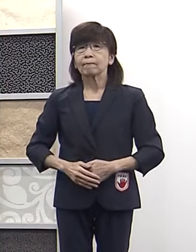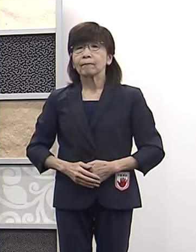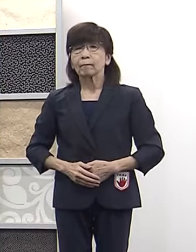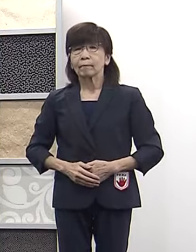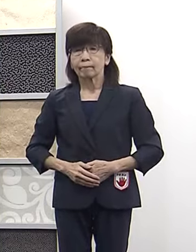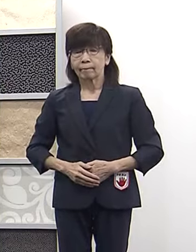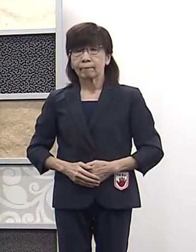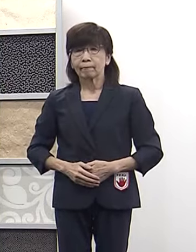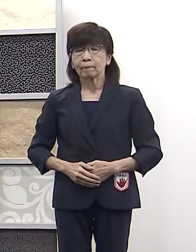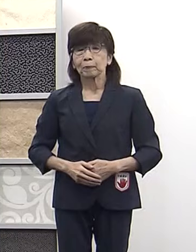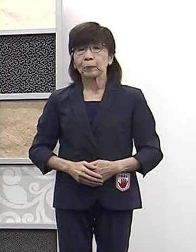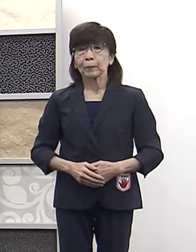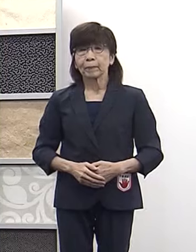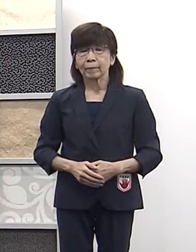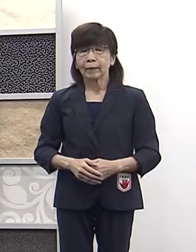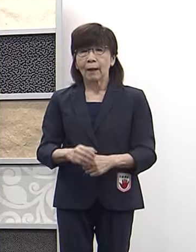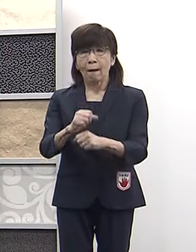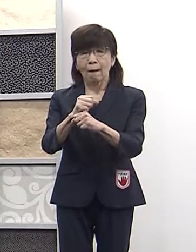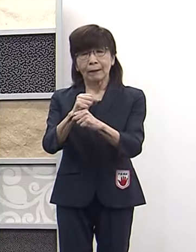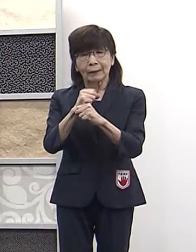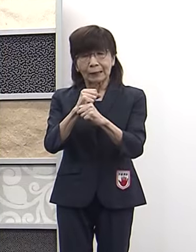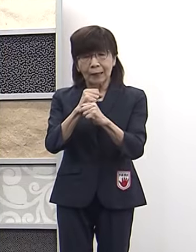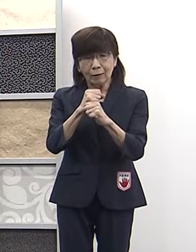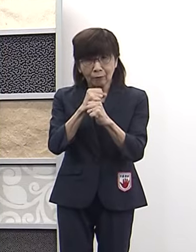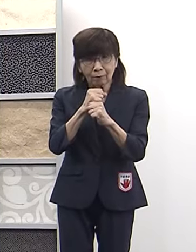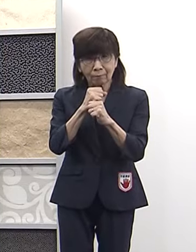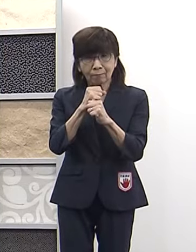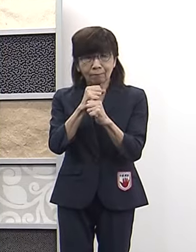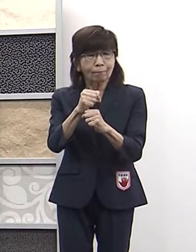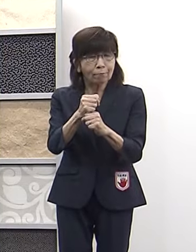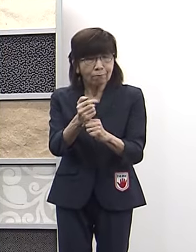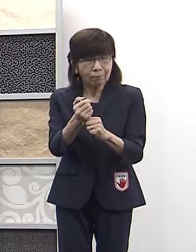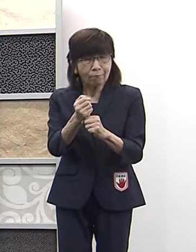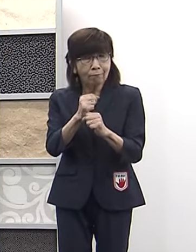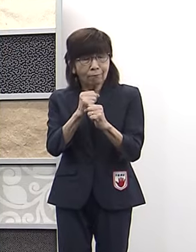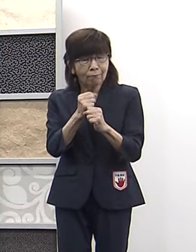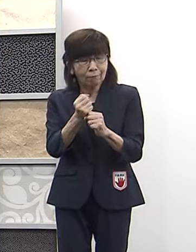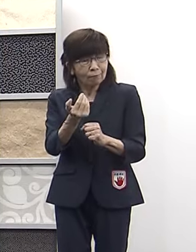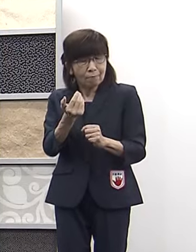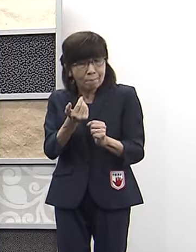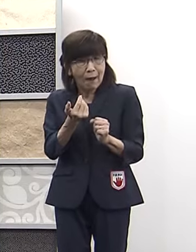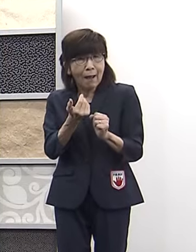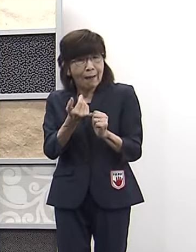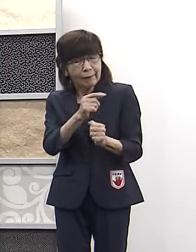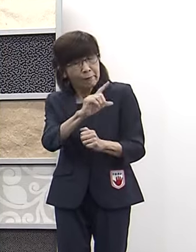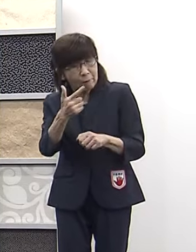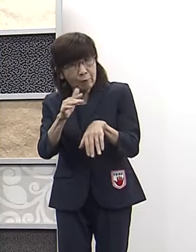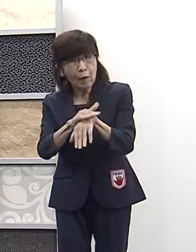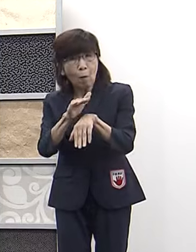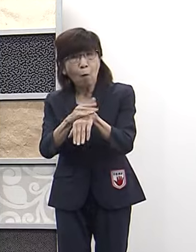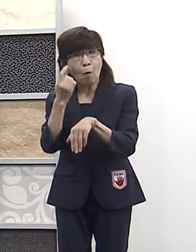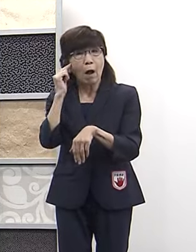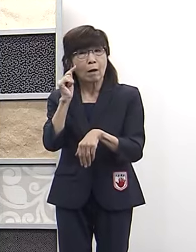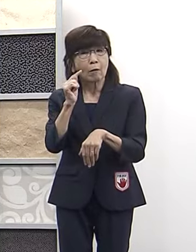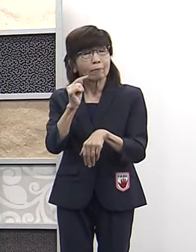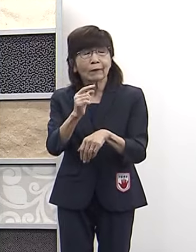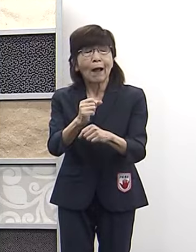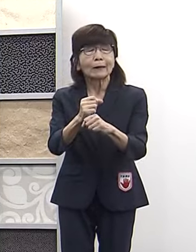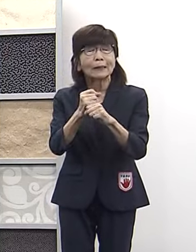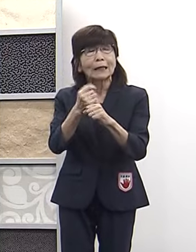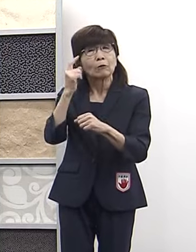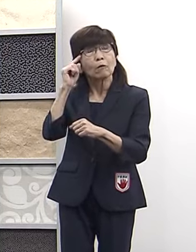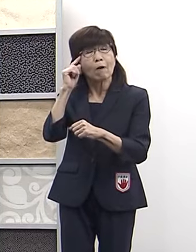本県ではこれまで、自殺を図る方を救う水際対策に加えまして、そもそも自殺に追い込